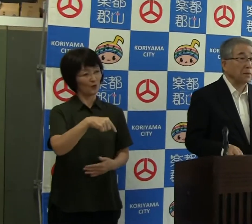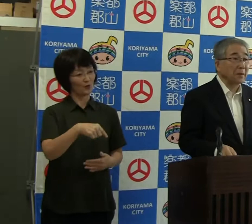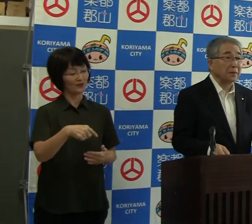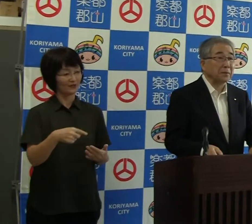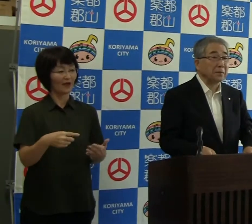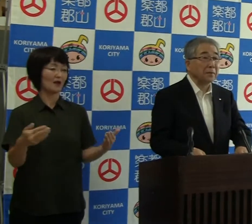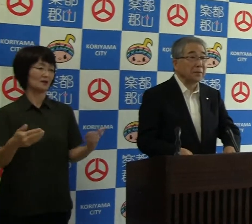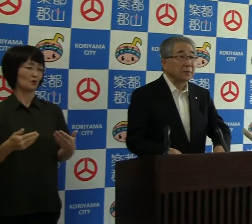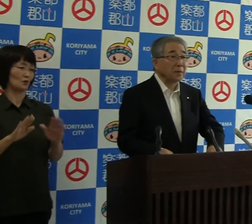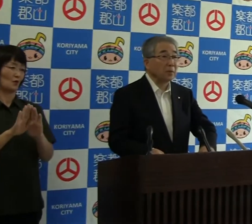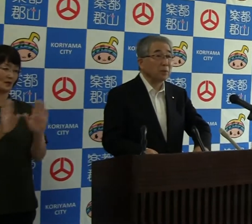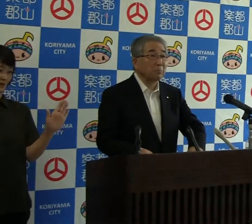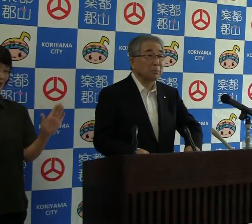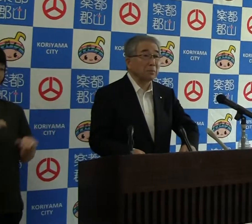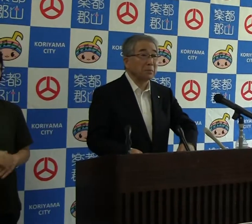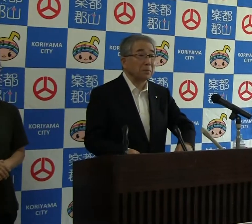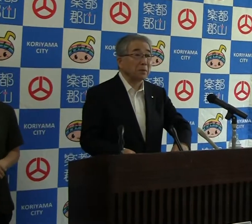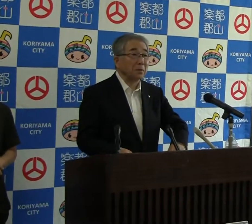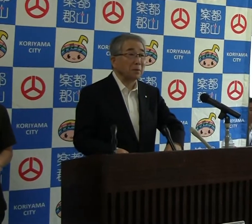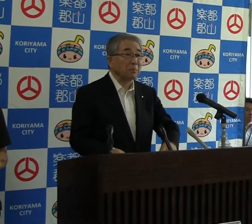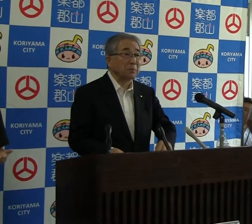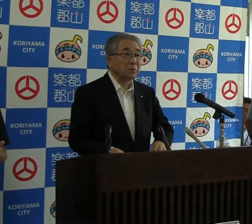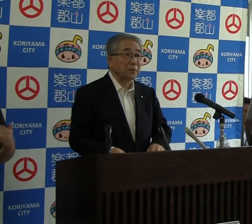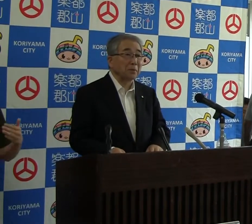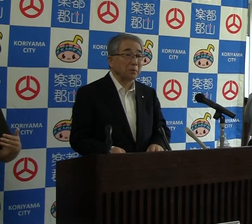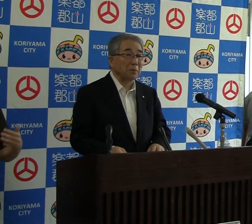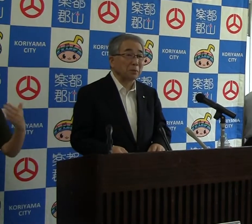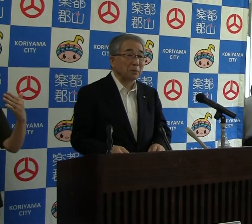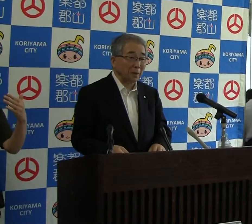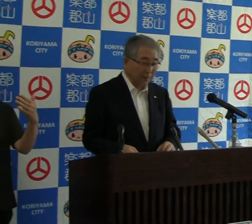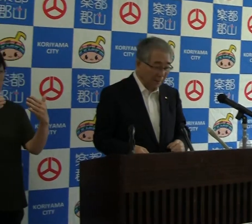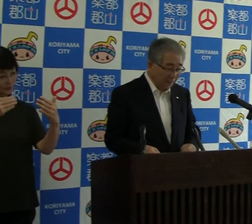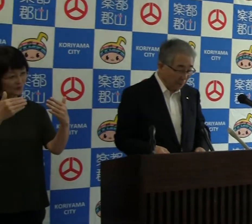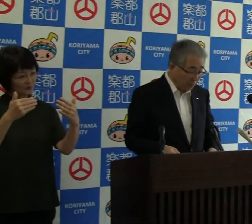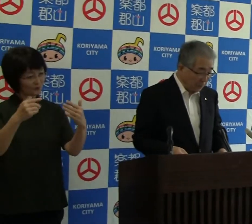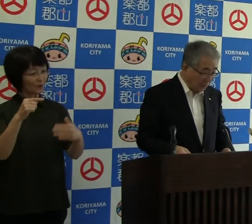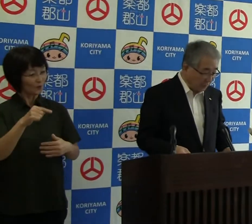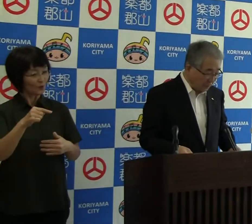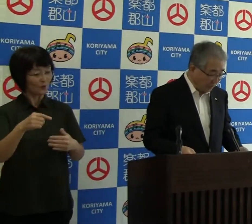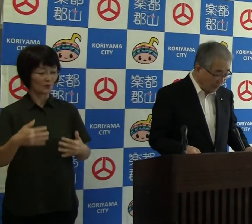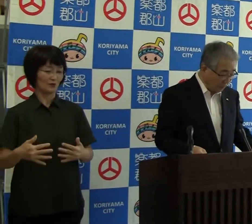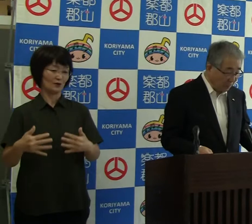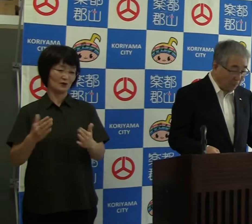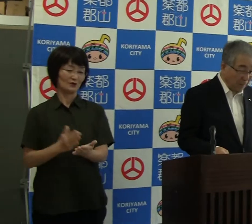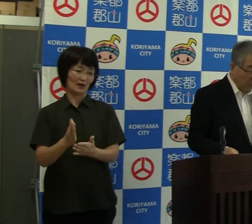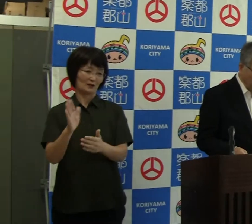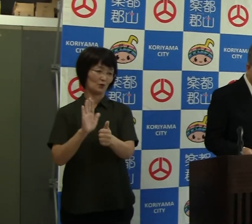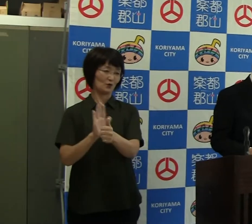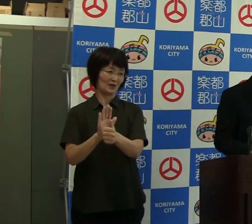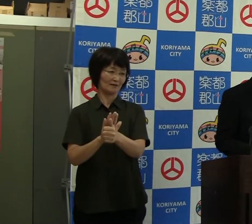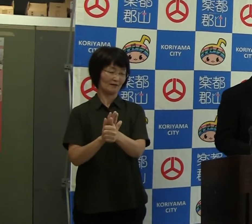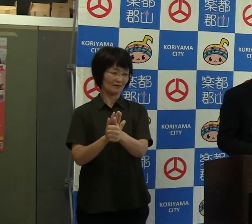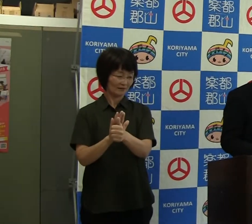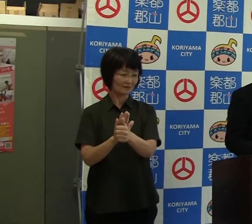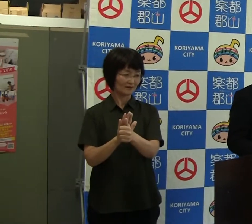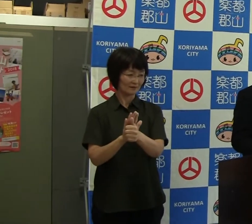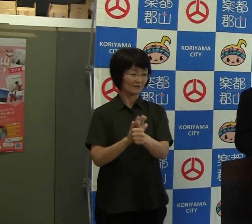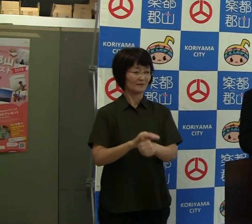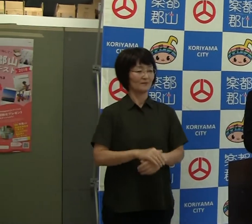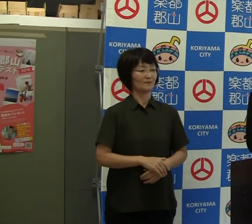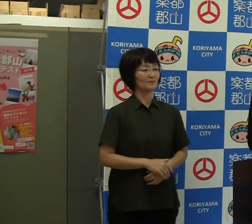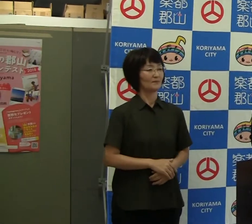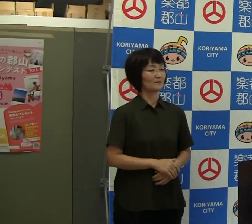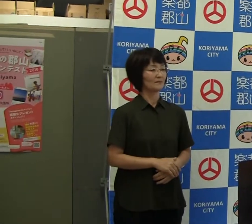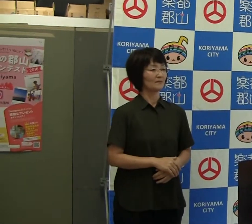められて、だからスタートアップによるスタートアップ支援と申しましょうか、そういう形かなと、そんな感想を持った次第で